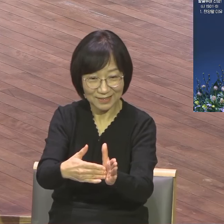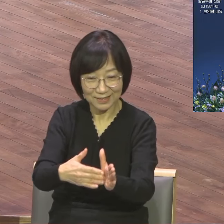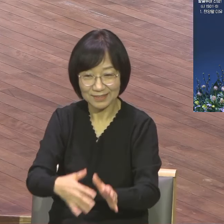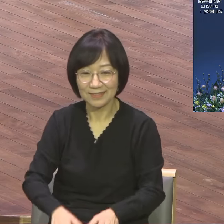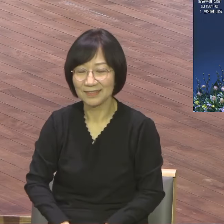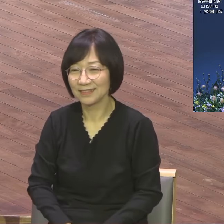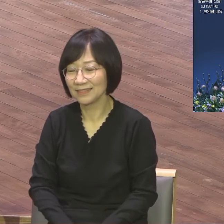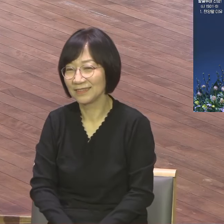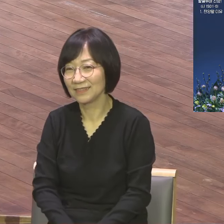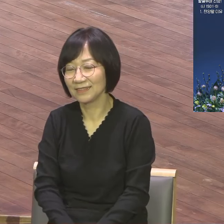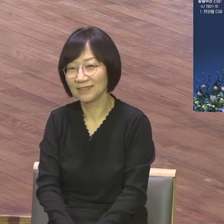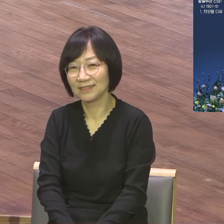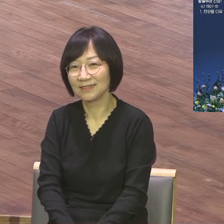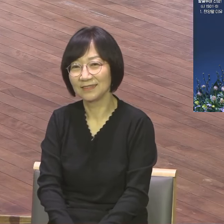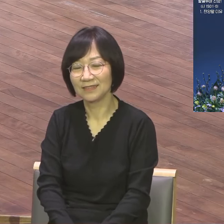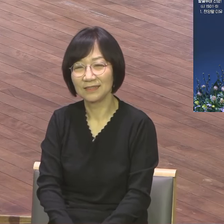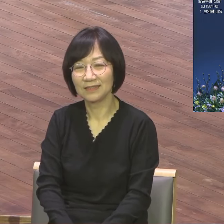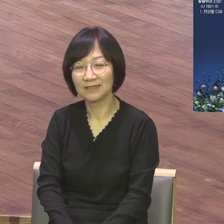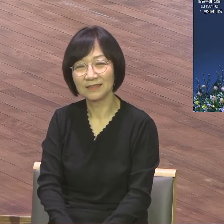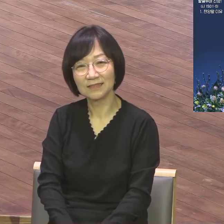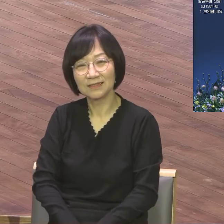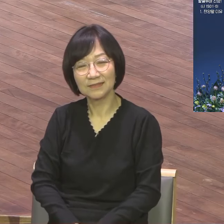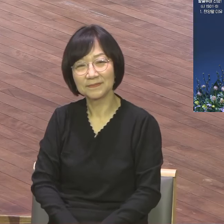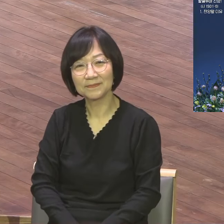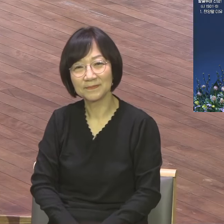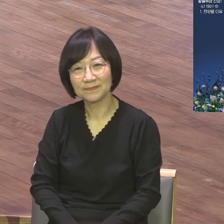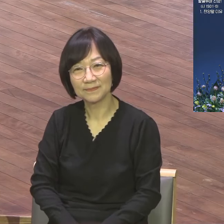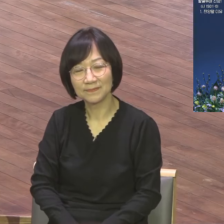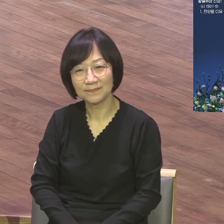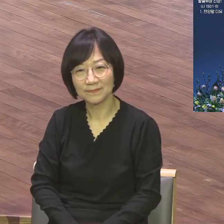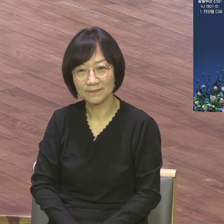창조하셨어요. 천지를 창조하셨어요.